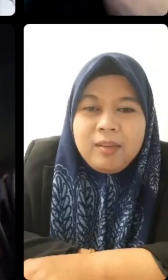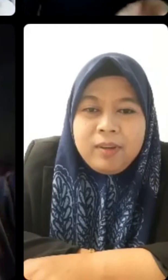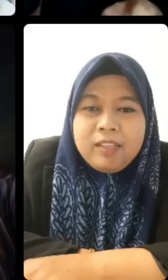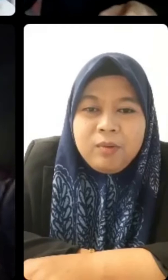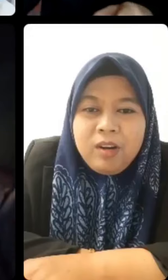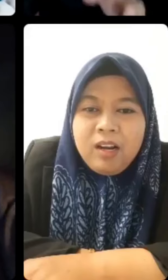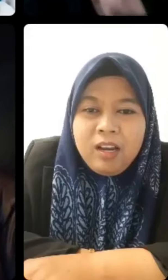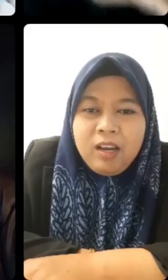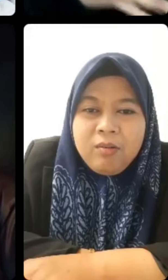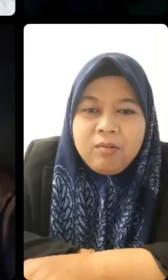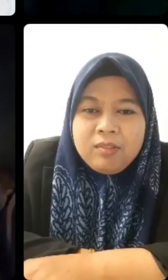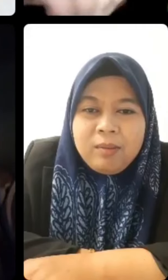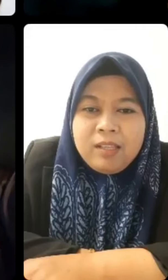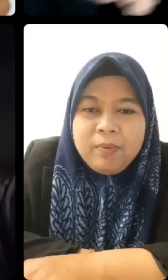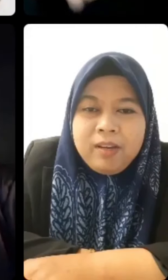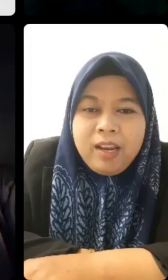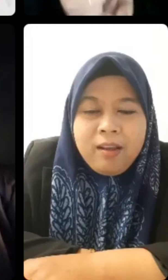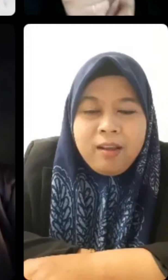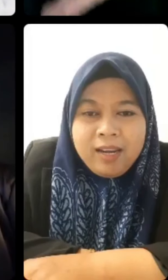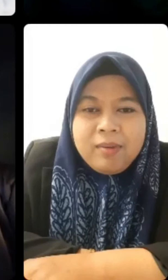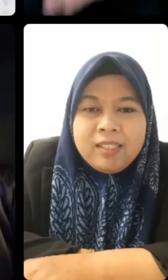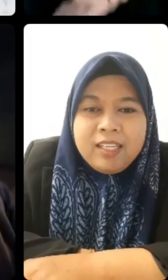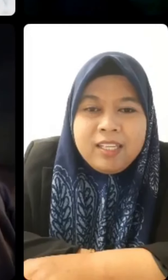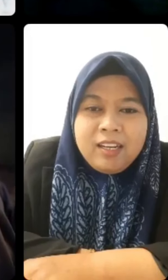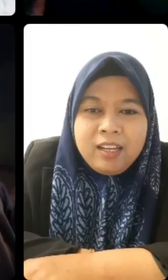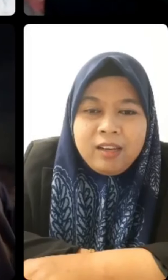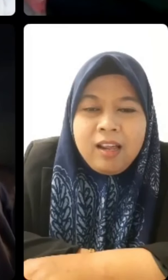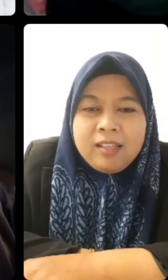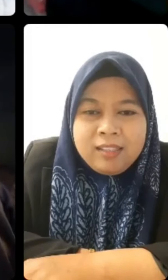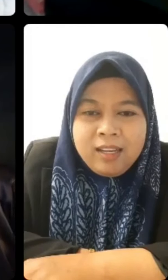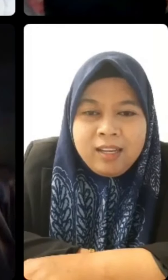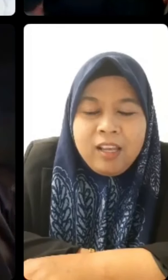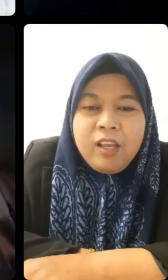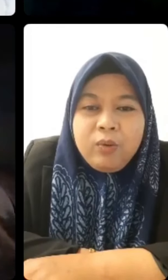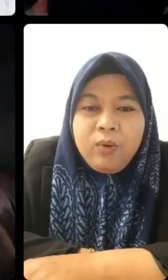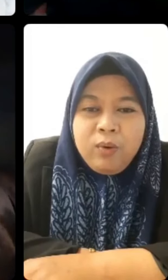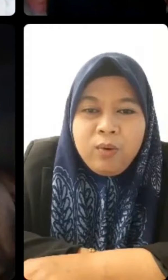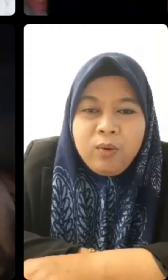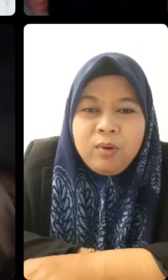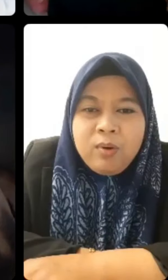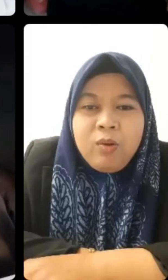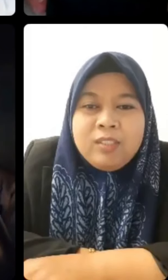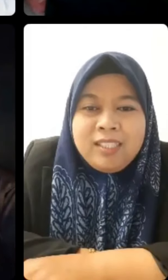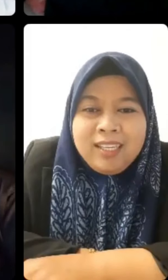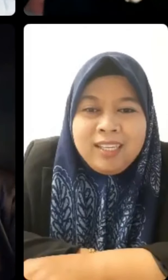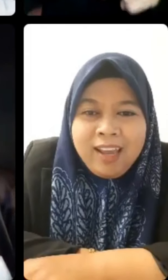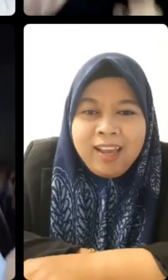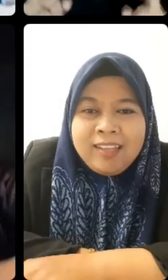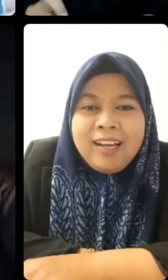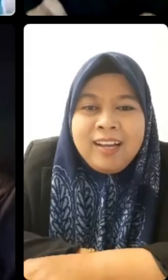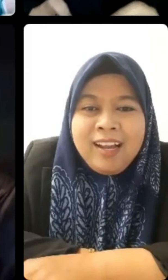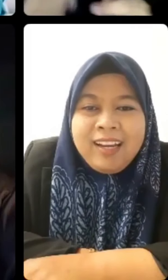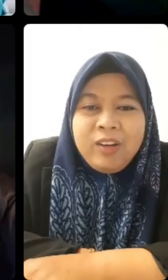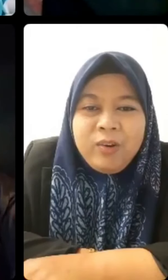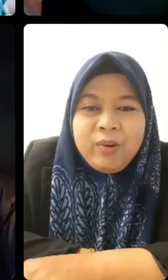Cik Nis nak pesan pada semua orang, kalau siapa-siapa yang dah pandai bahasa isyarat asas, tolonglah